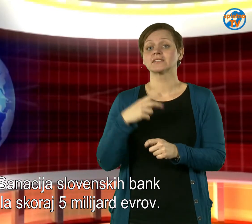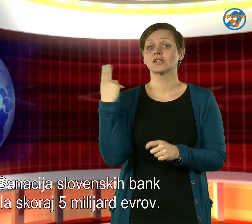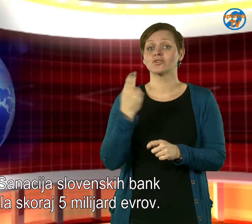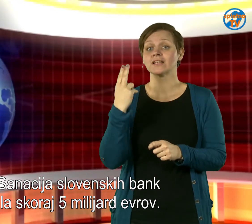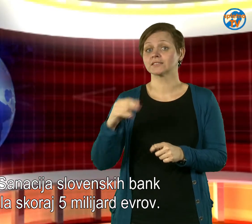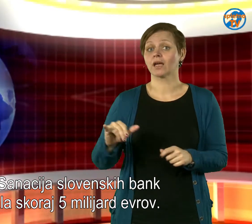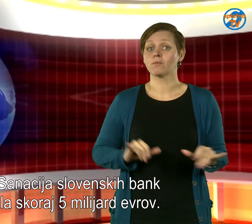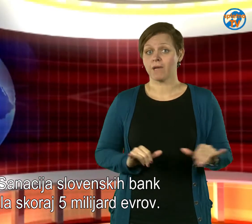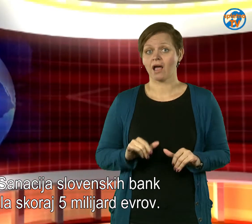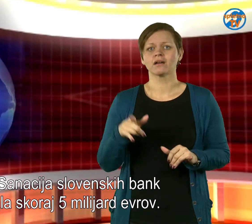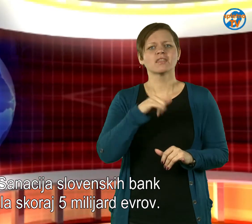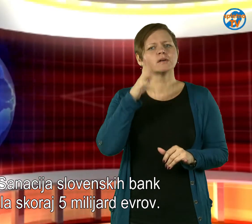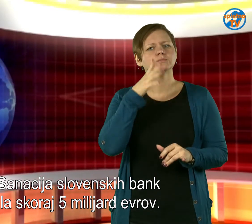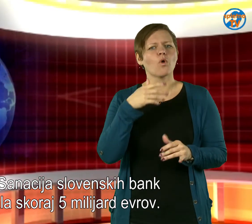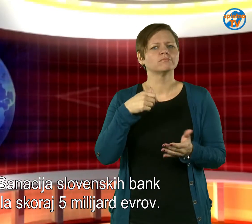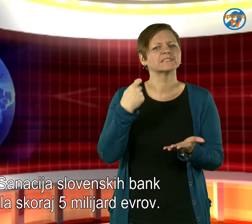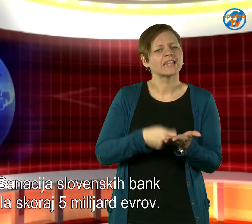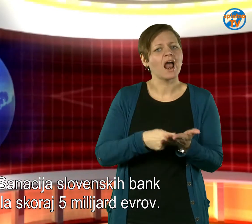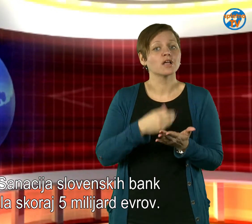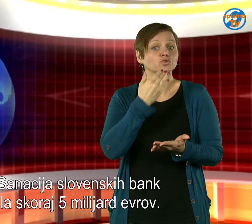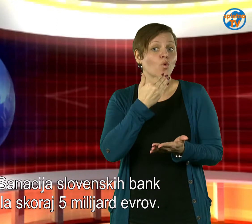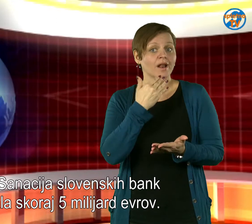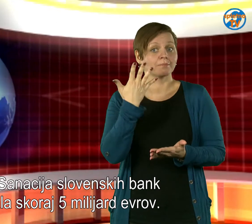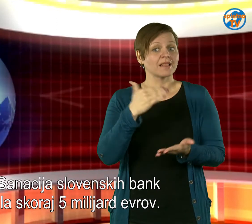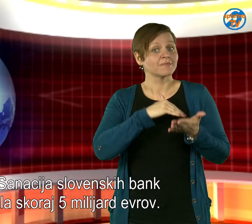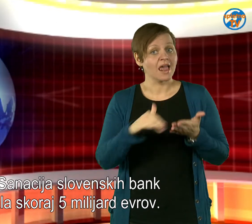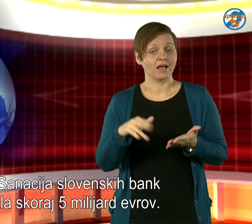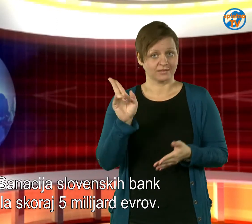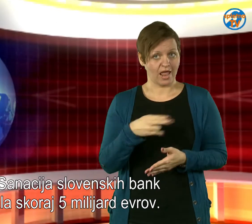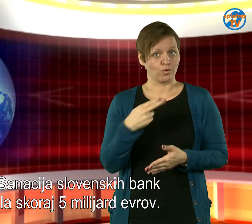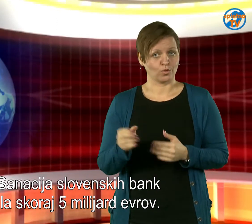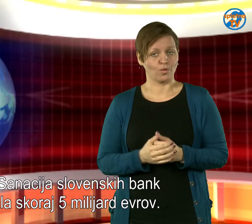Sanacija slovenskih bank nas bo stala skoraj 5 milijard evrov.